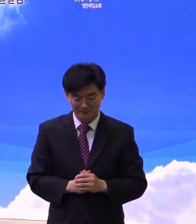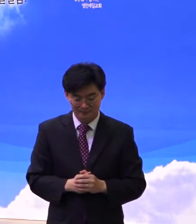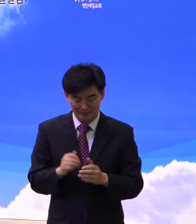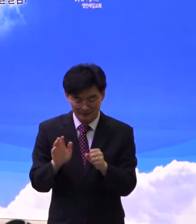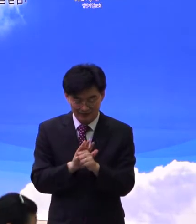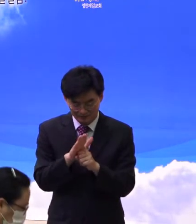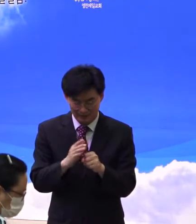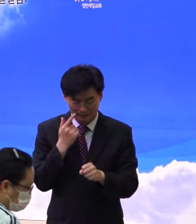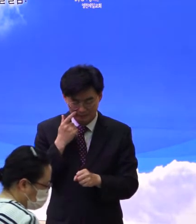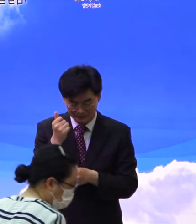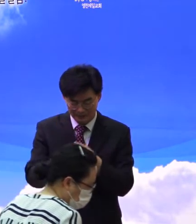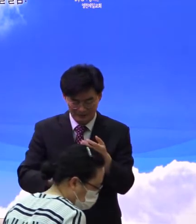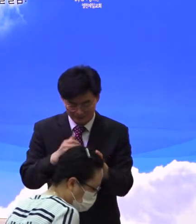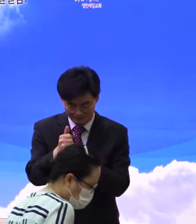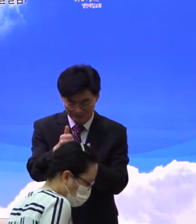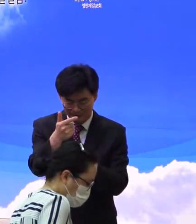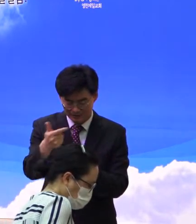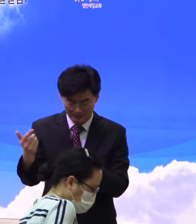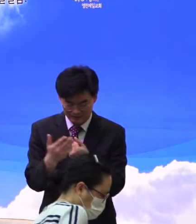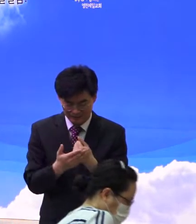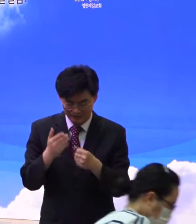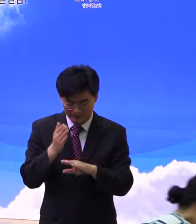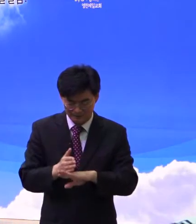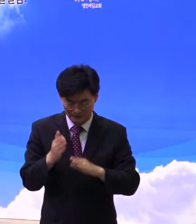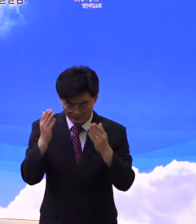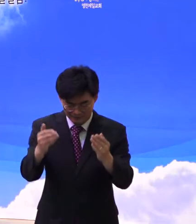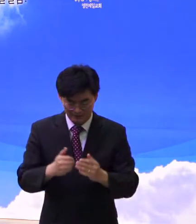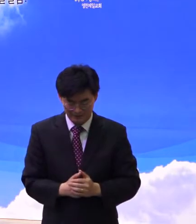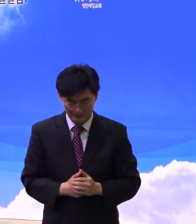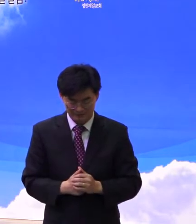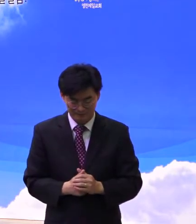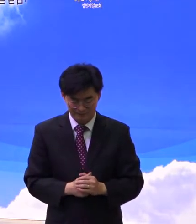사랑의 하나님 아버지, 크신 은혜를 감사합니다.